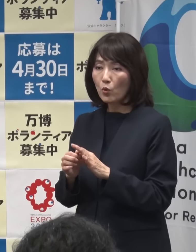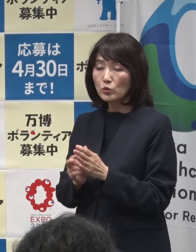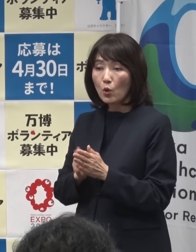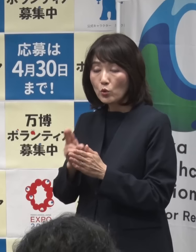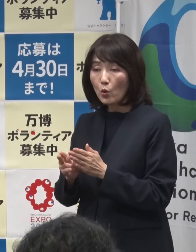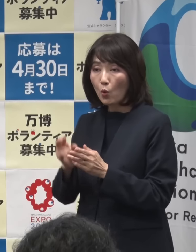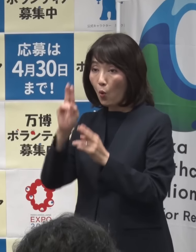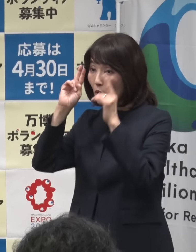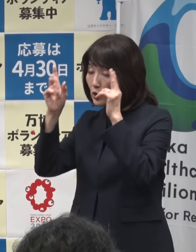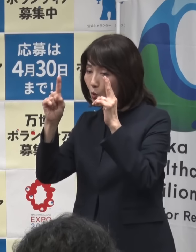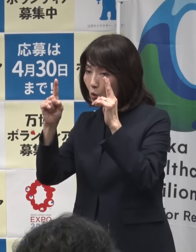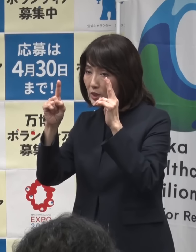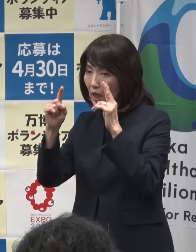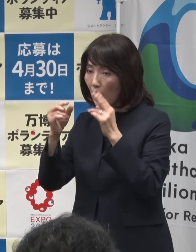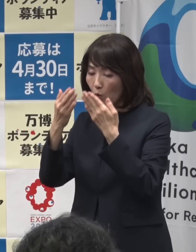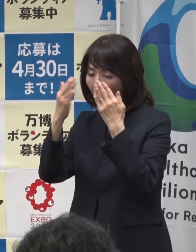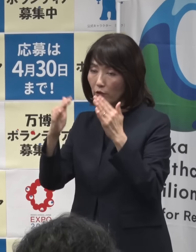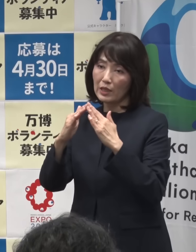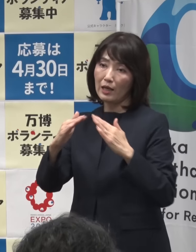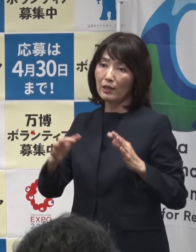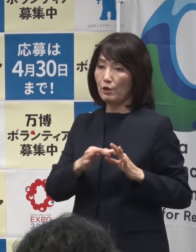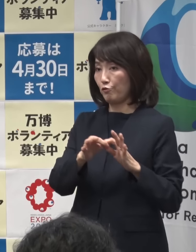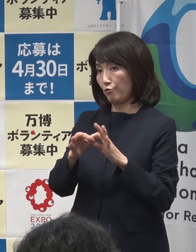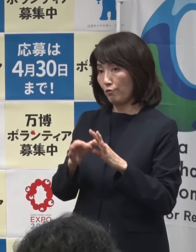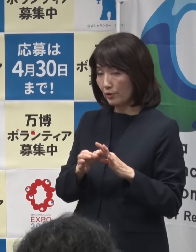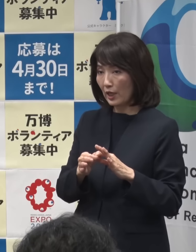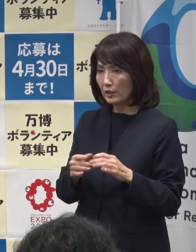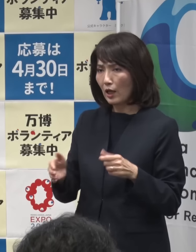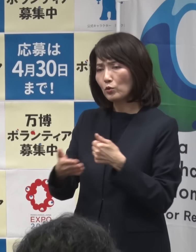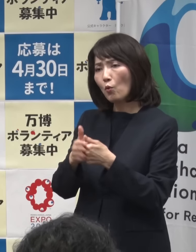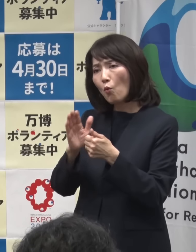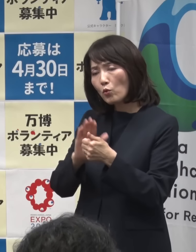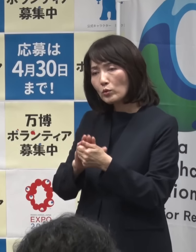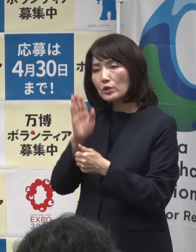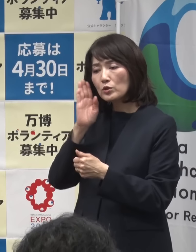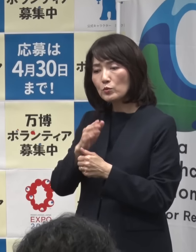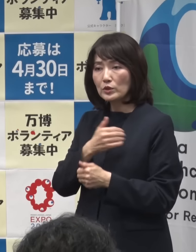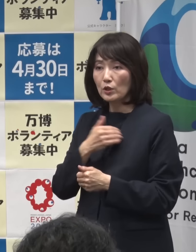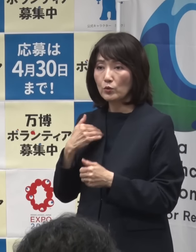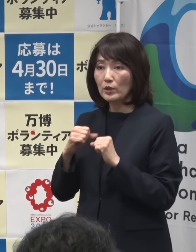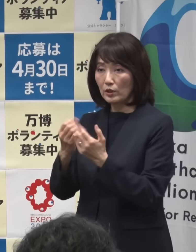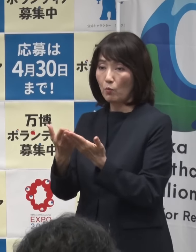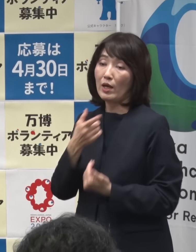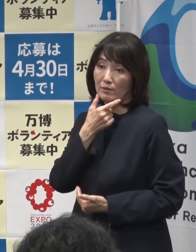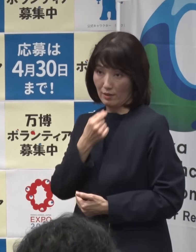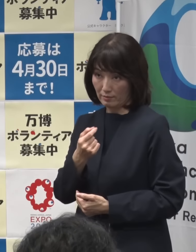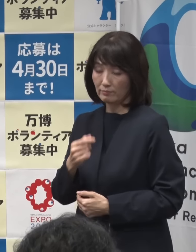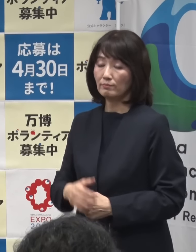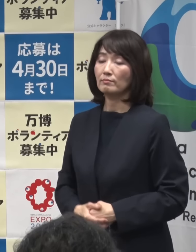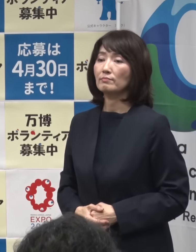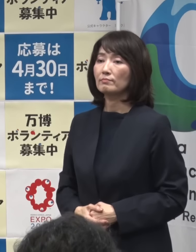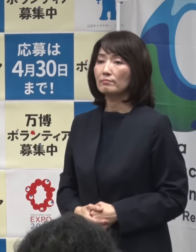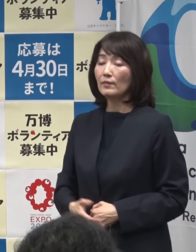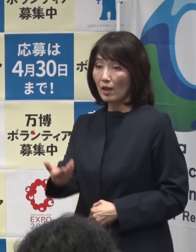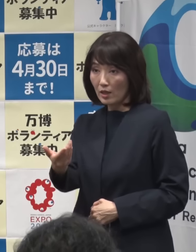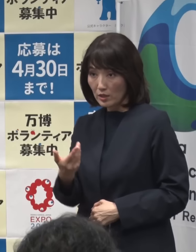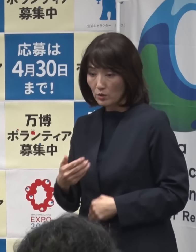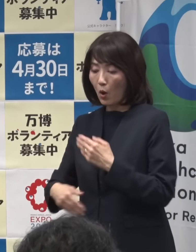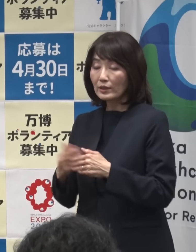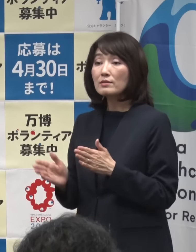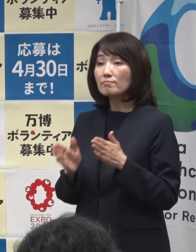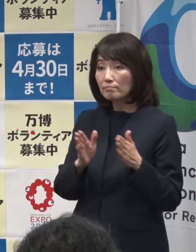それから協会が協力しながら、スムーズにできる限りスムーズに行えるようにやってもらいたいと思います。 はい、ありがとうございます。ちょっと話変わるんですけども